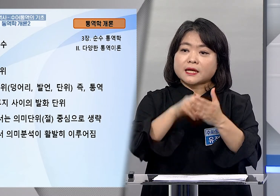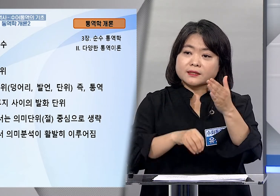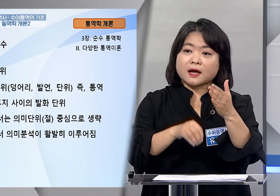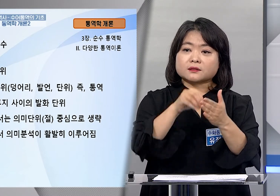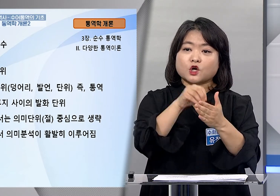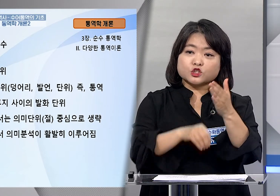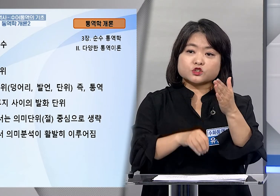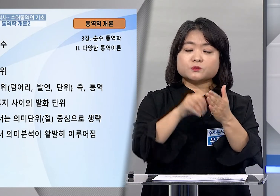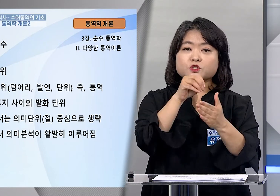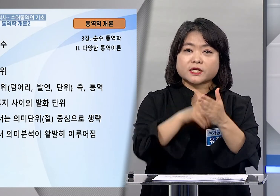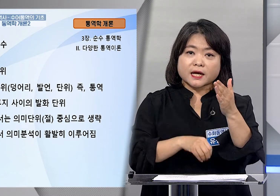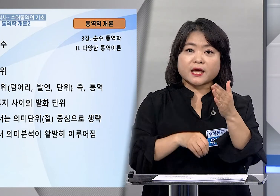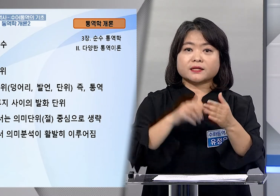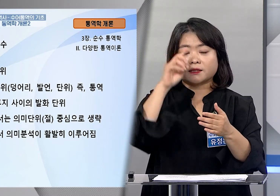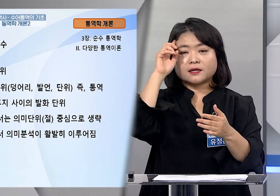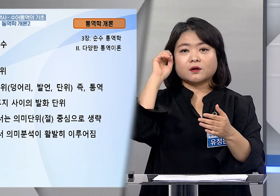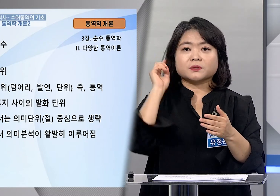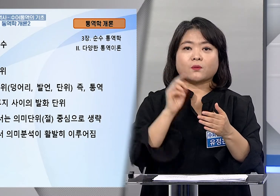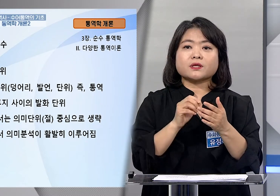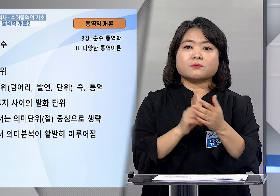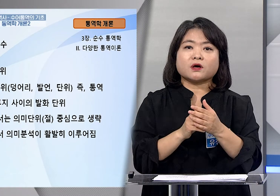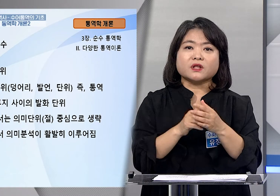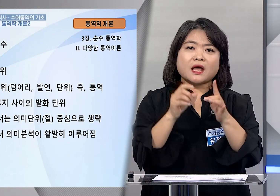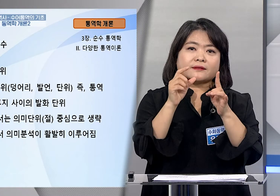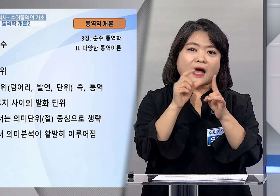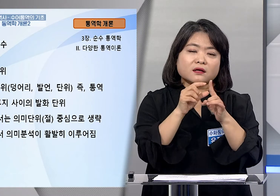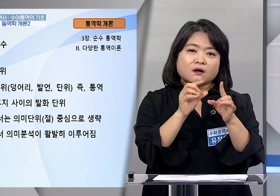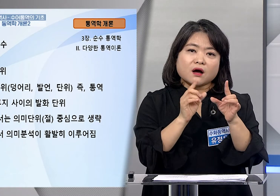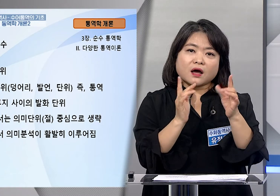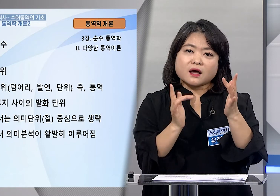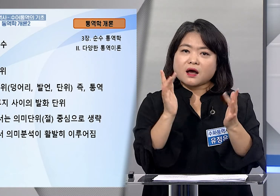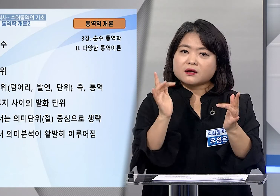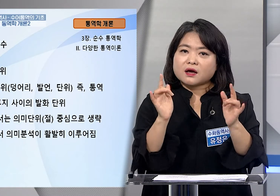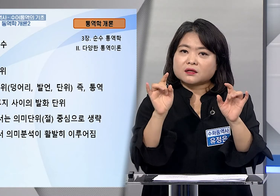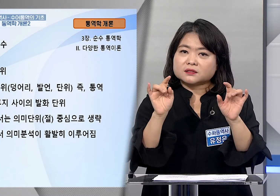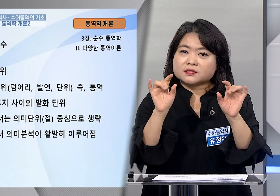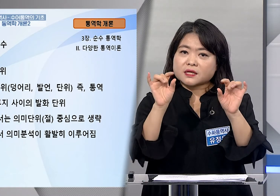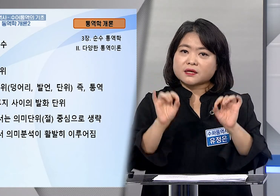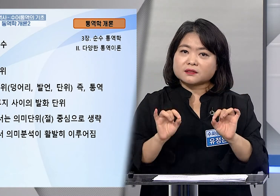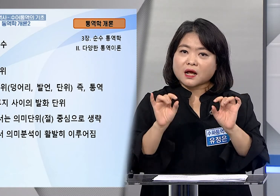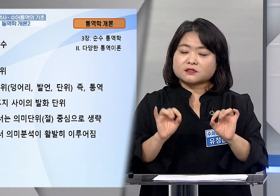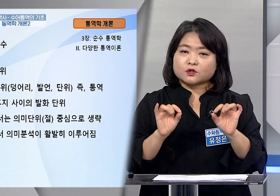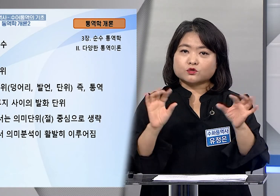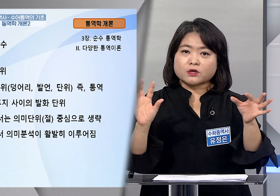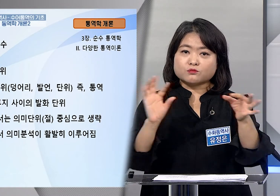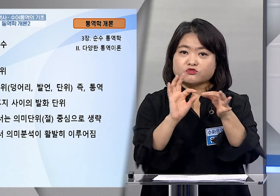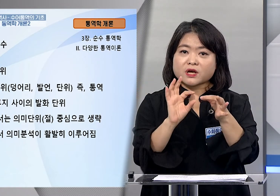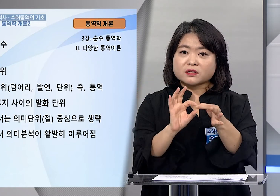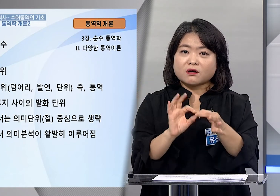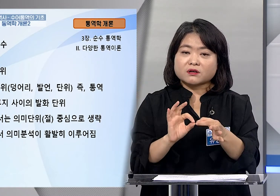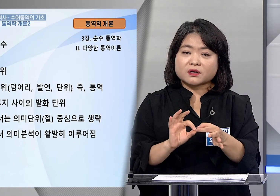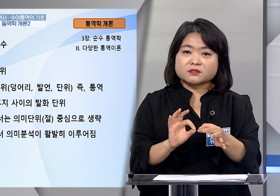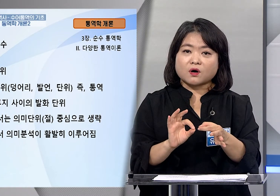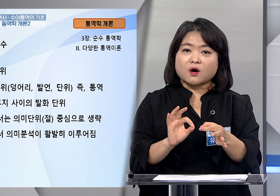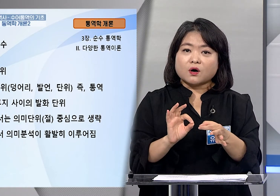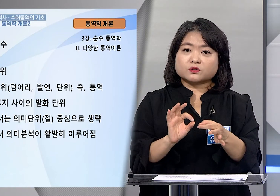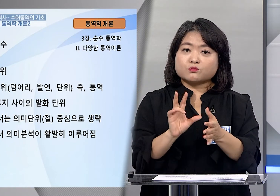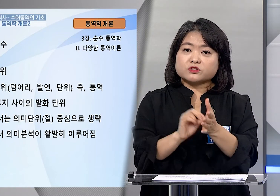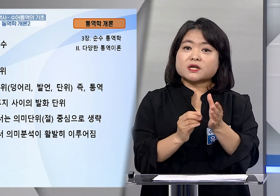생략, 절 중심으로 생략해야 된다는 겁니다. 왜냐하면 단어와 하나하나를 생략을 할 경우에 문장이 연결해서 어떻게 문제가